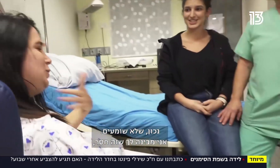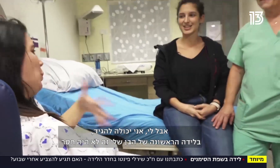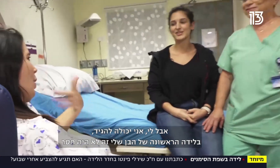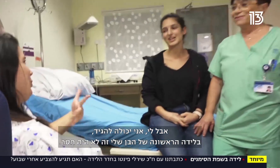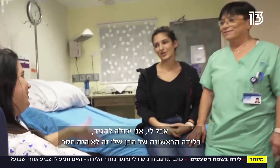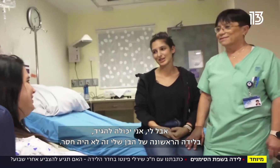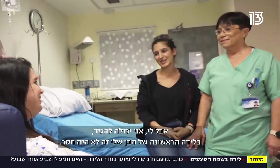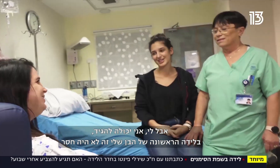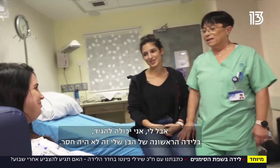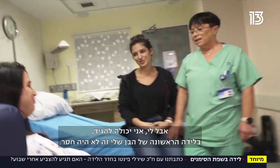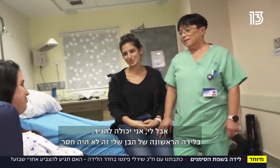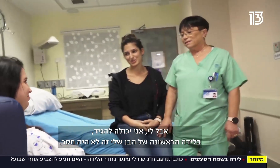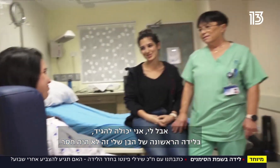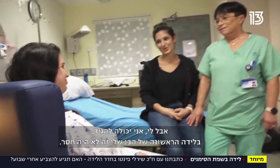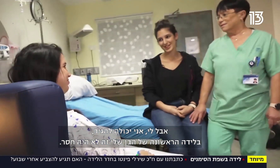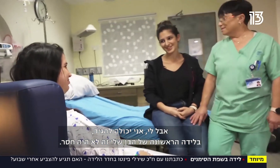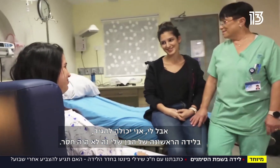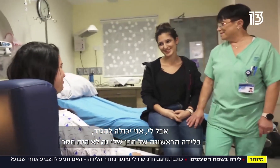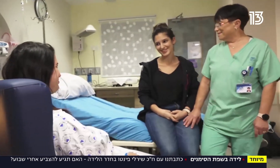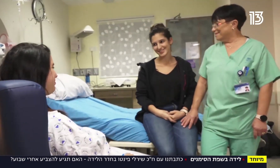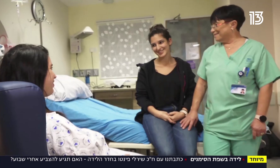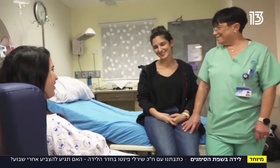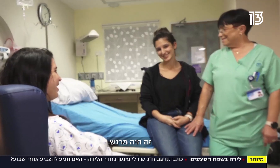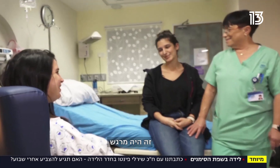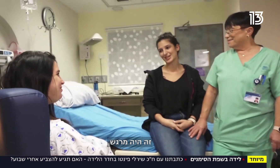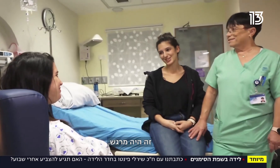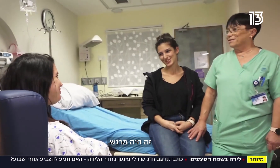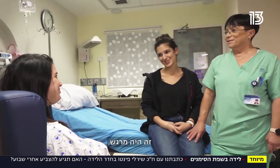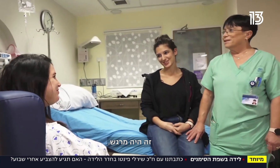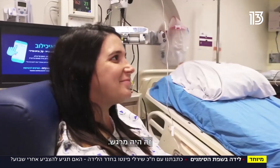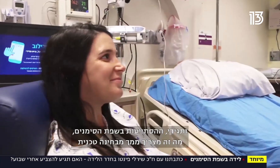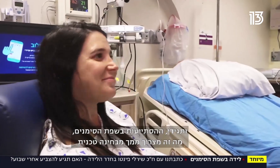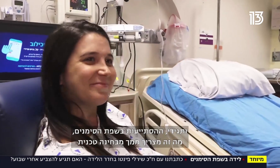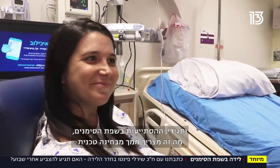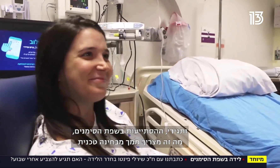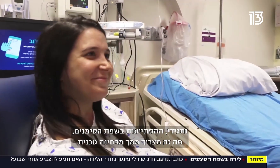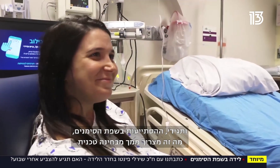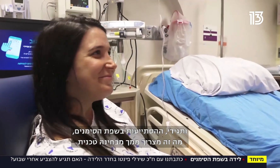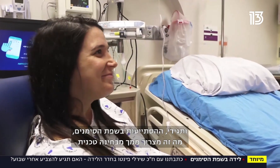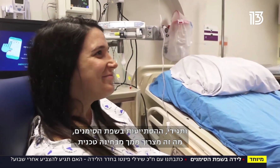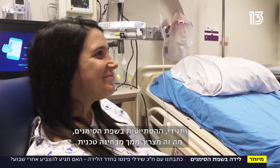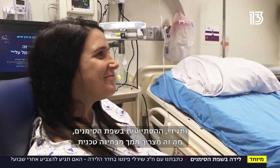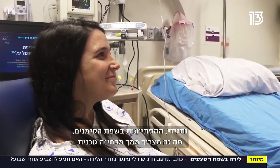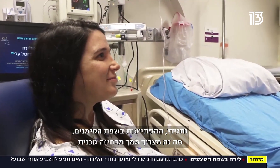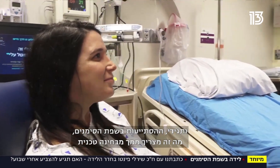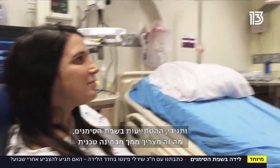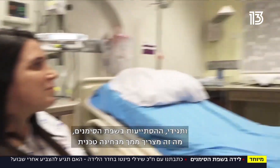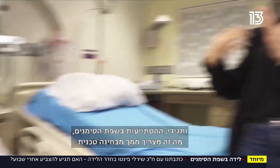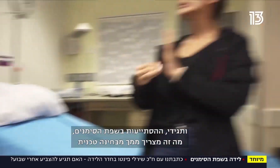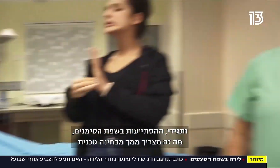חסר, אבל לי אני יכולה להגיד בלידה הראשונה שהבן שלי זה לא היה חסר. זה היה מרגש. ותגידי, ההסתייעות בשפת הסימנים, מה זה מצריך ממך